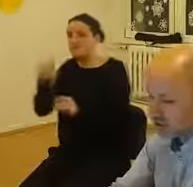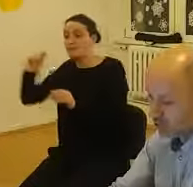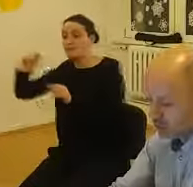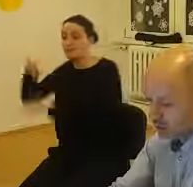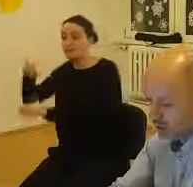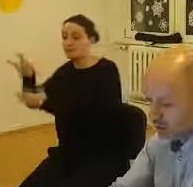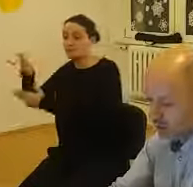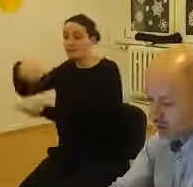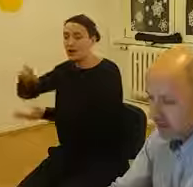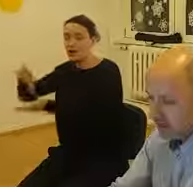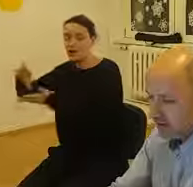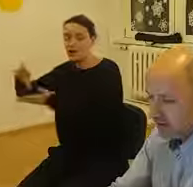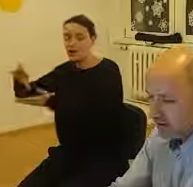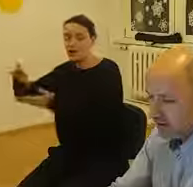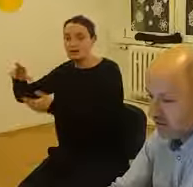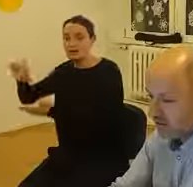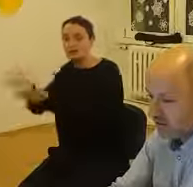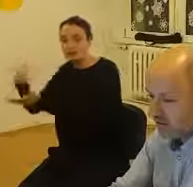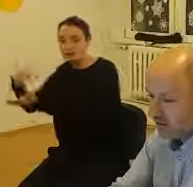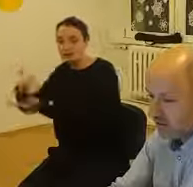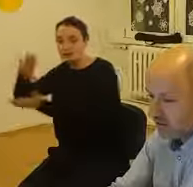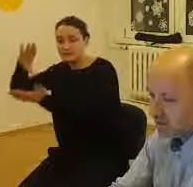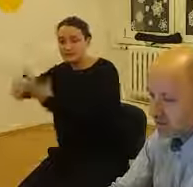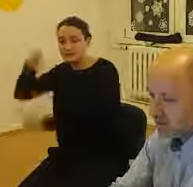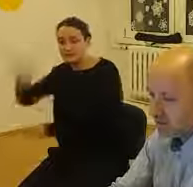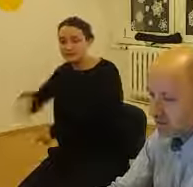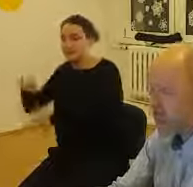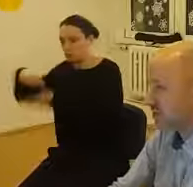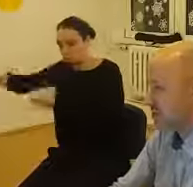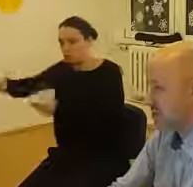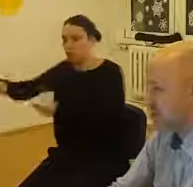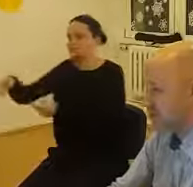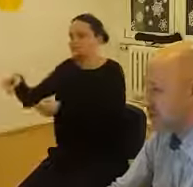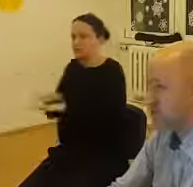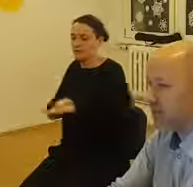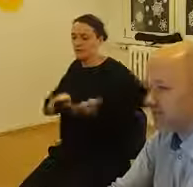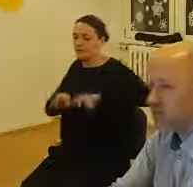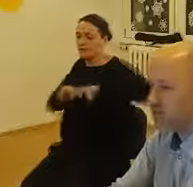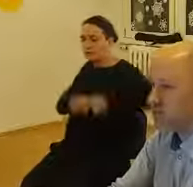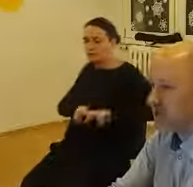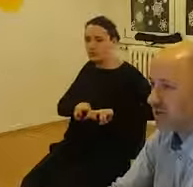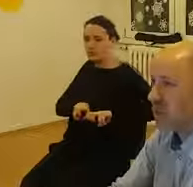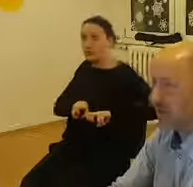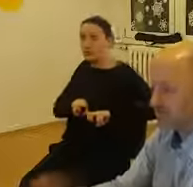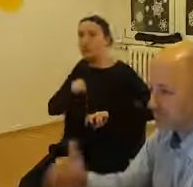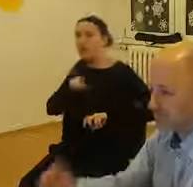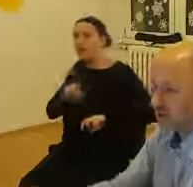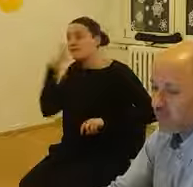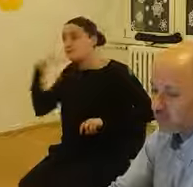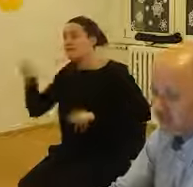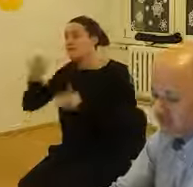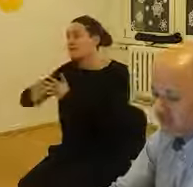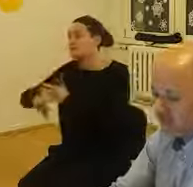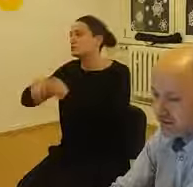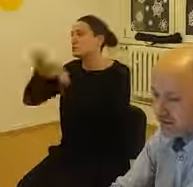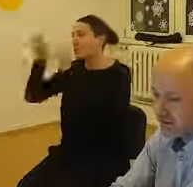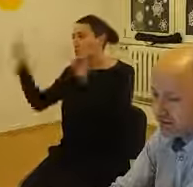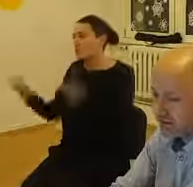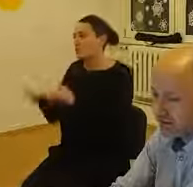zakupiła te podpórki. W tej chwili wiem, bo widzę chodząc po mieście, że miasto też zaczyna te